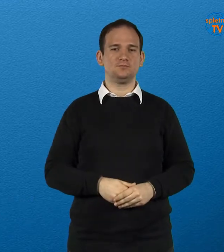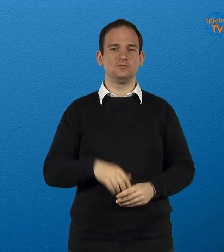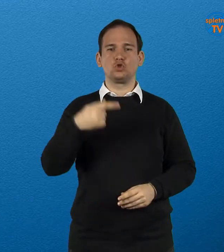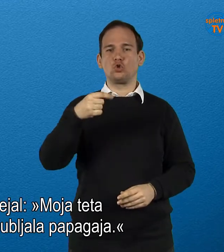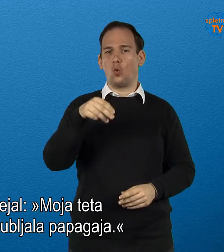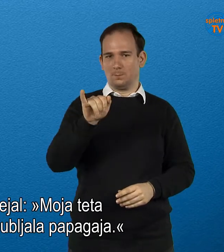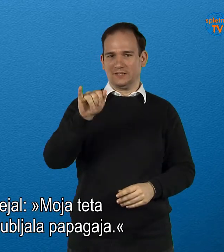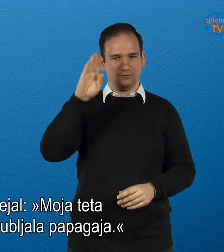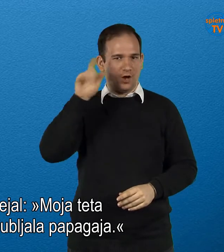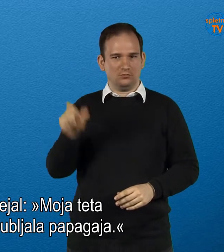Tomi je dejal: